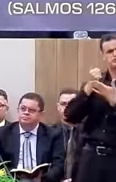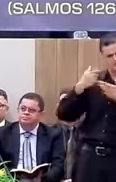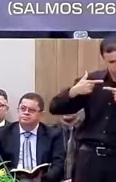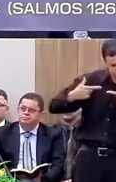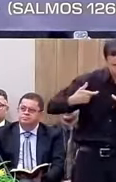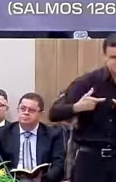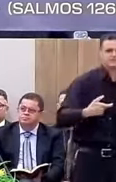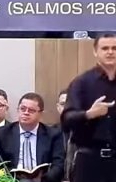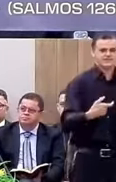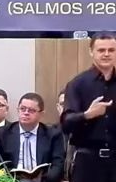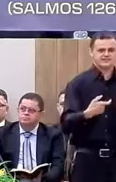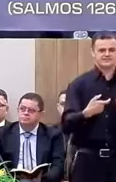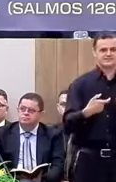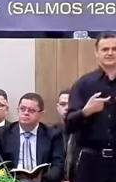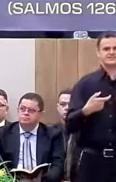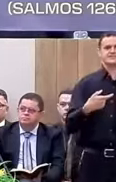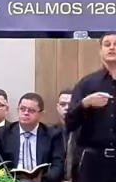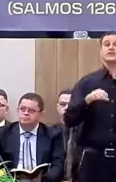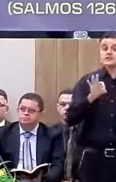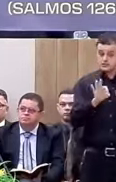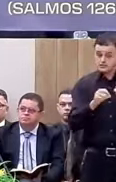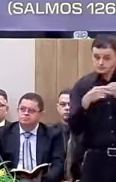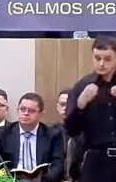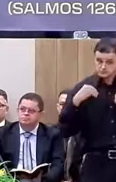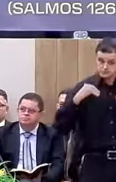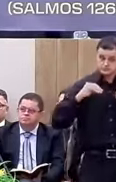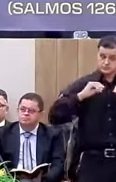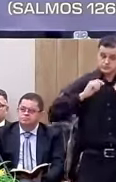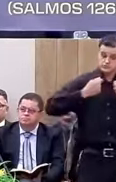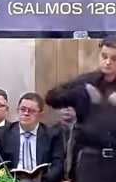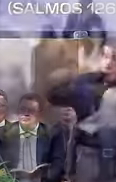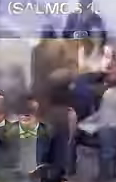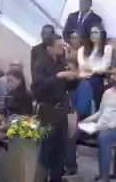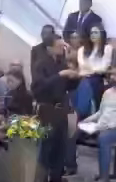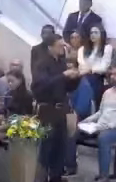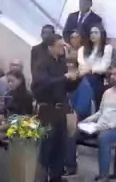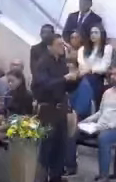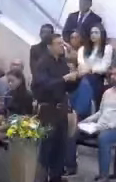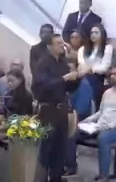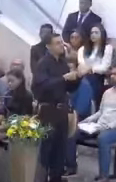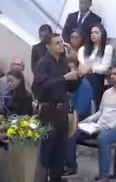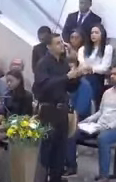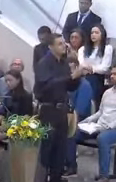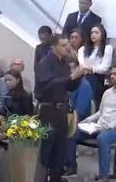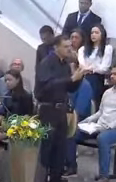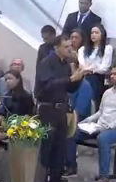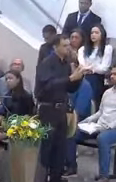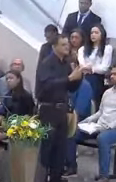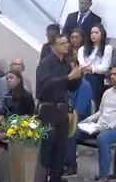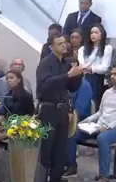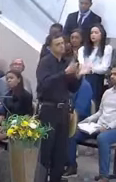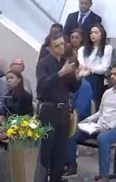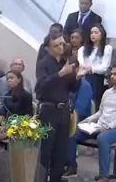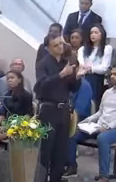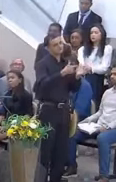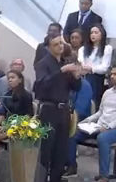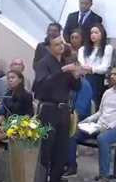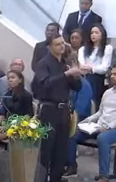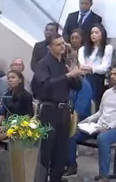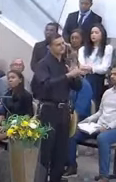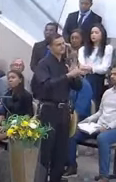combate. Quem prepara a tua mão e a minha mão para o combate é o Deus Todo-Poderoso.